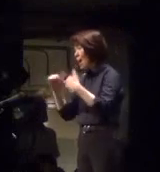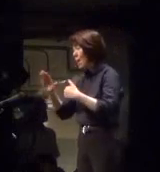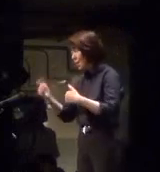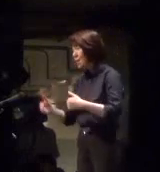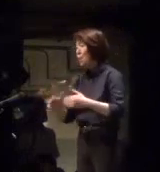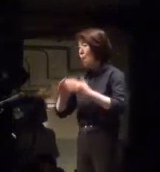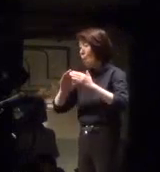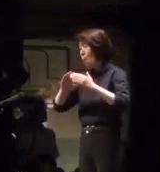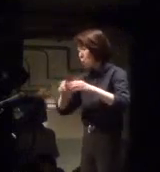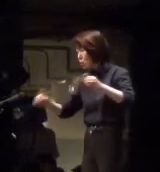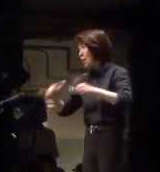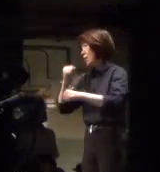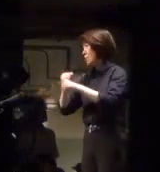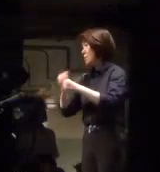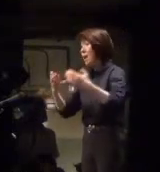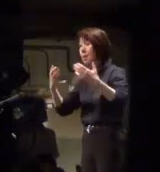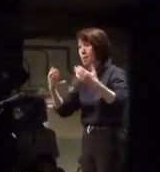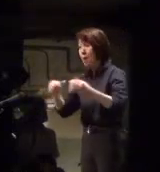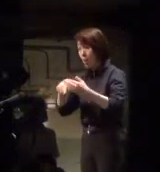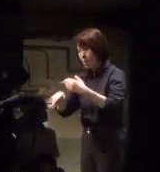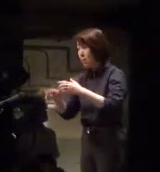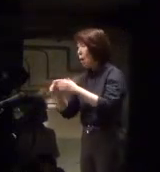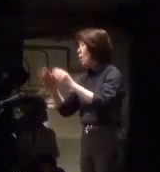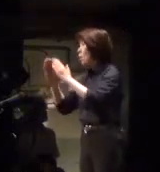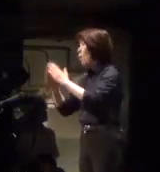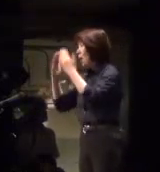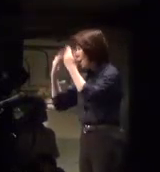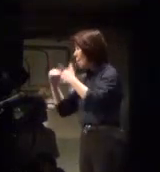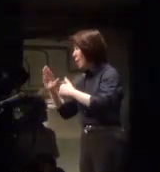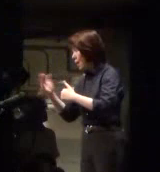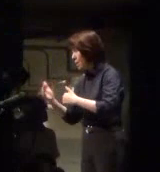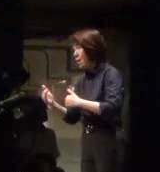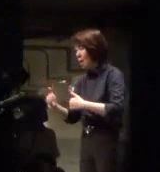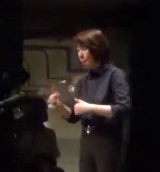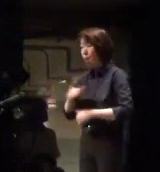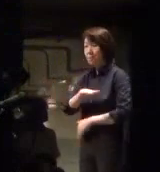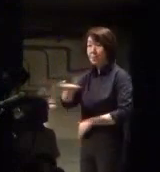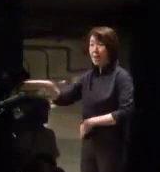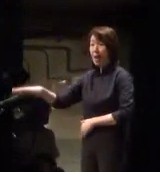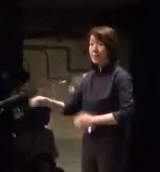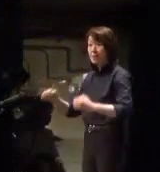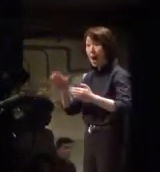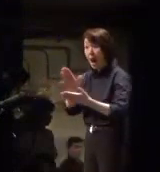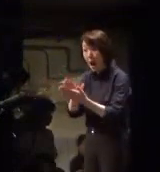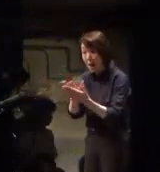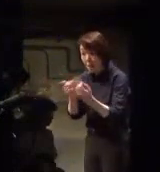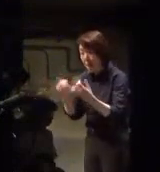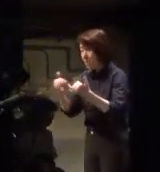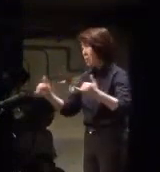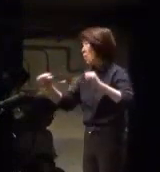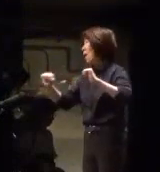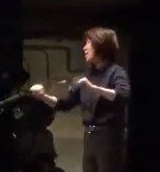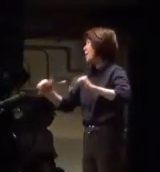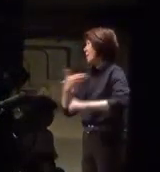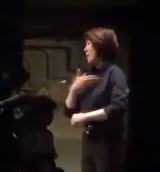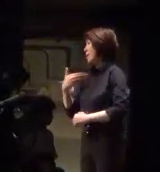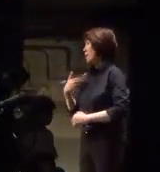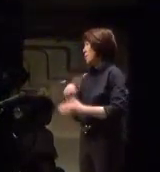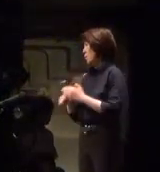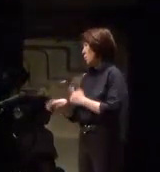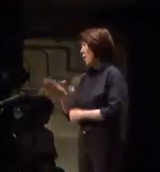。国家なんてものが負けたって大地があれば人々は生きられるということだったわけです